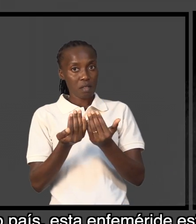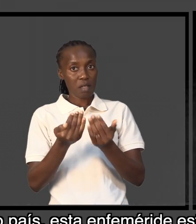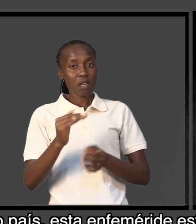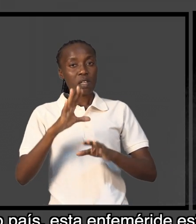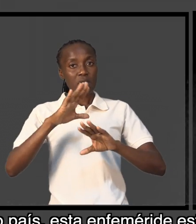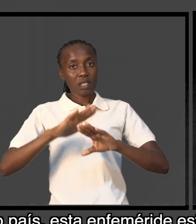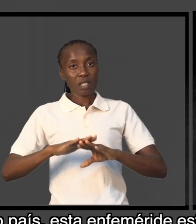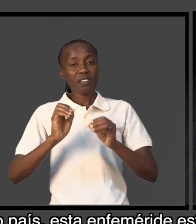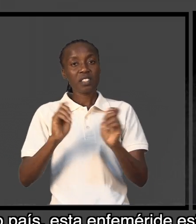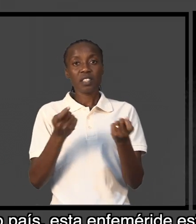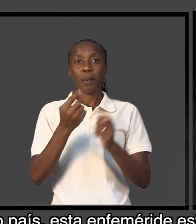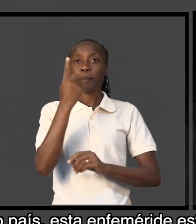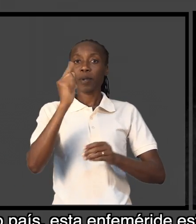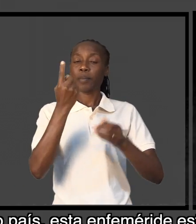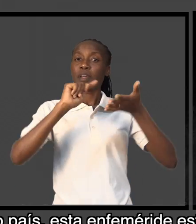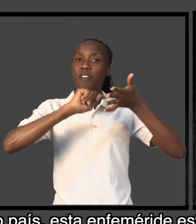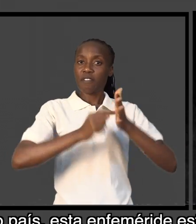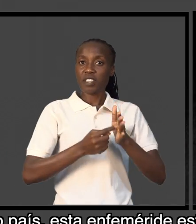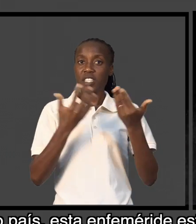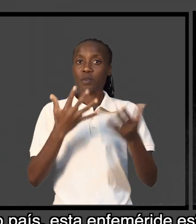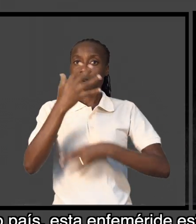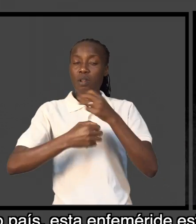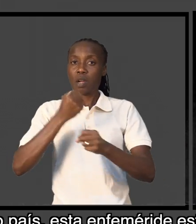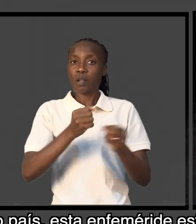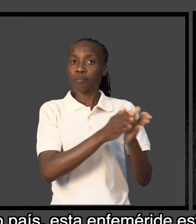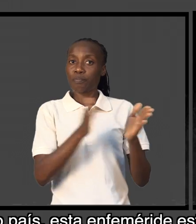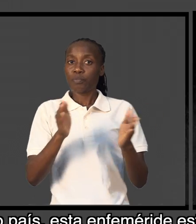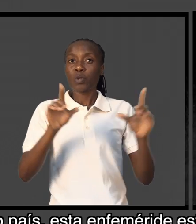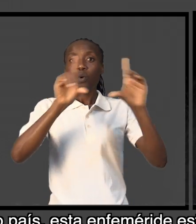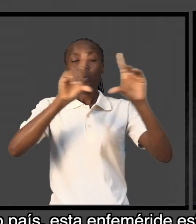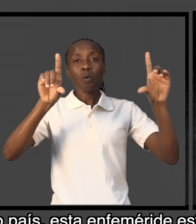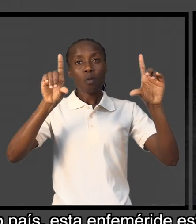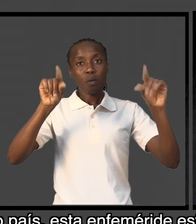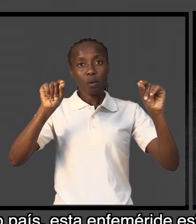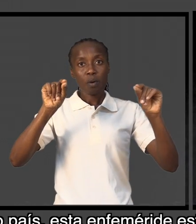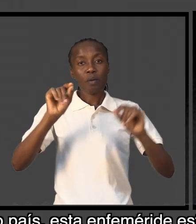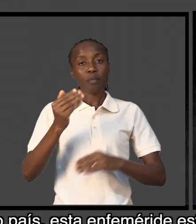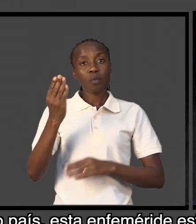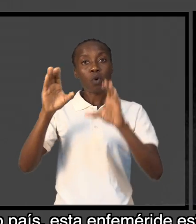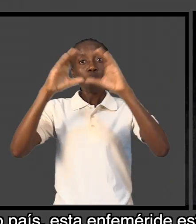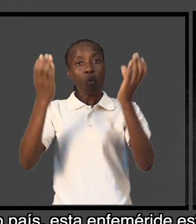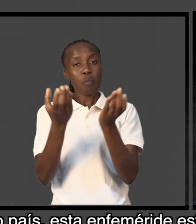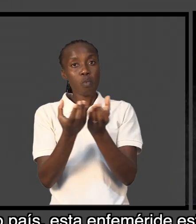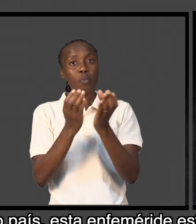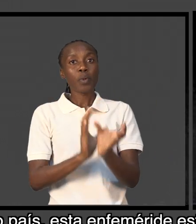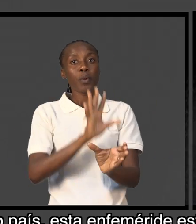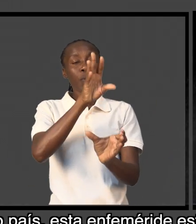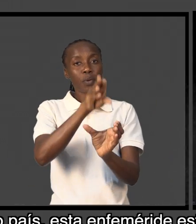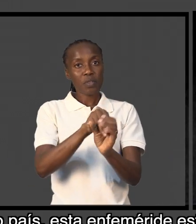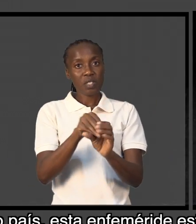a ser celebrada pela primeira vez este ano, cujo lema é, por um mundo inclusivo,